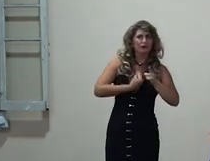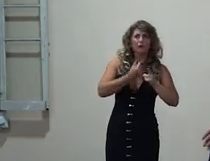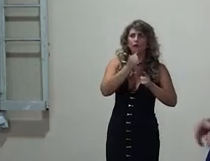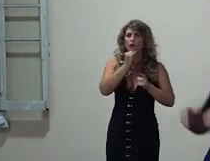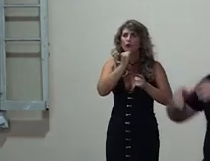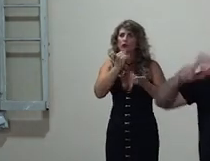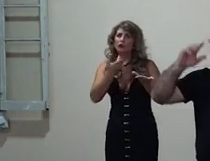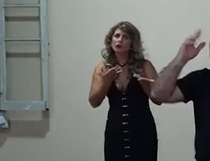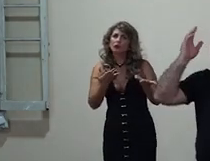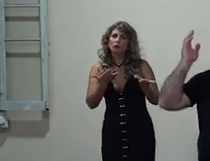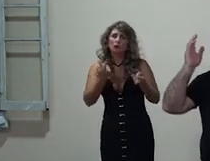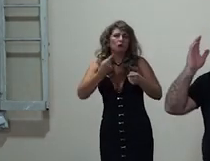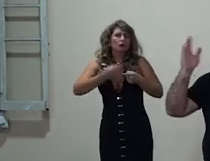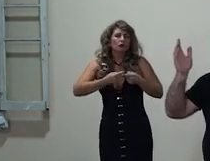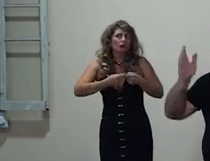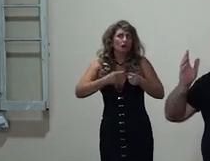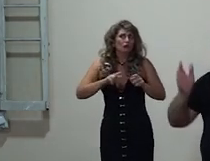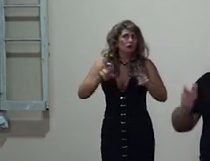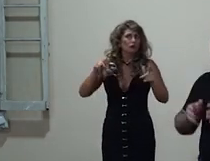literário para, por exemplo,